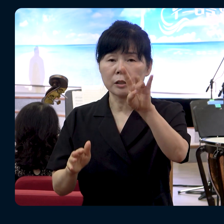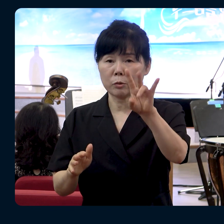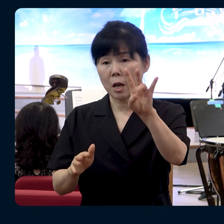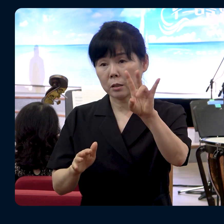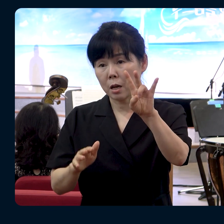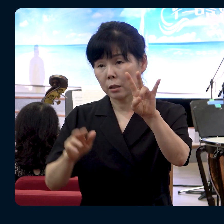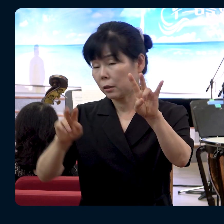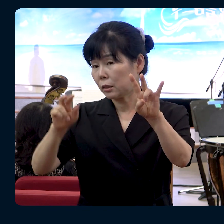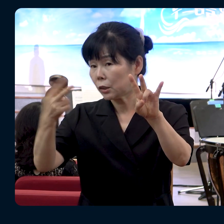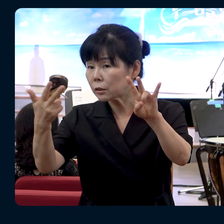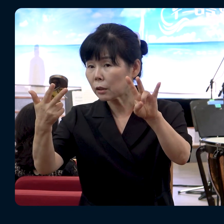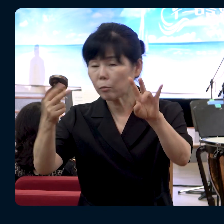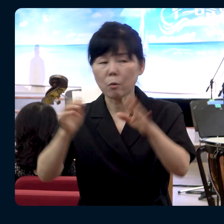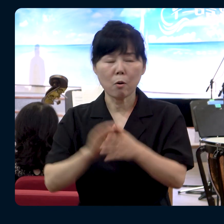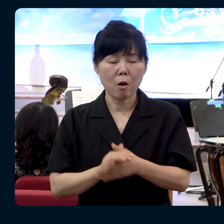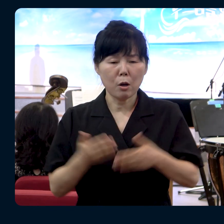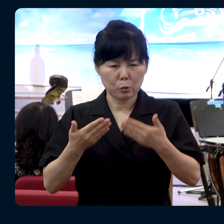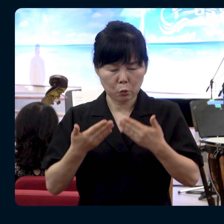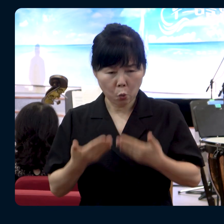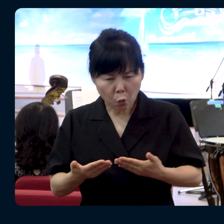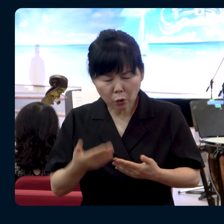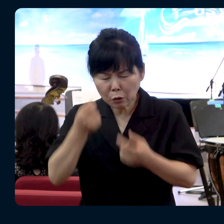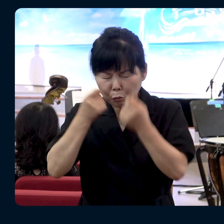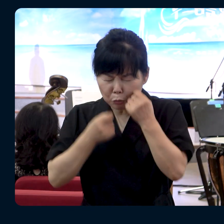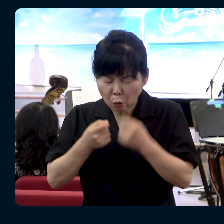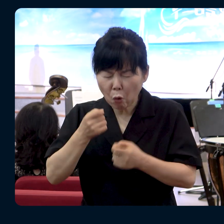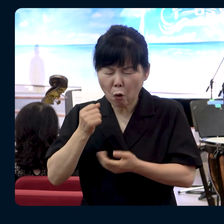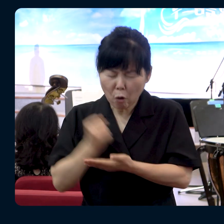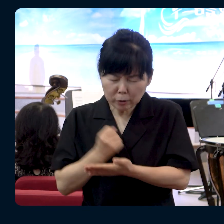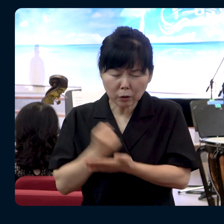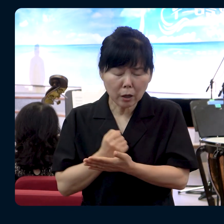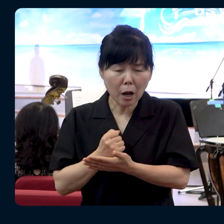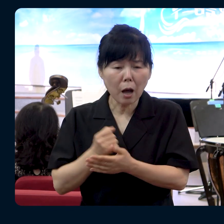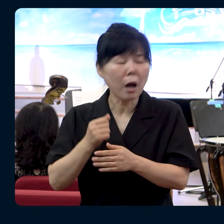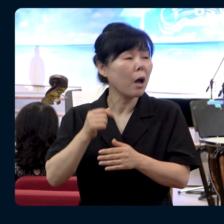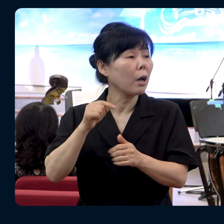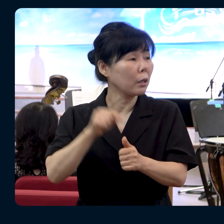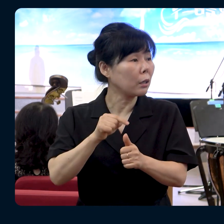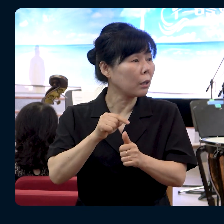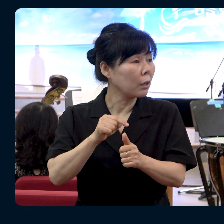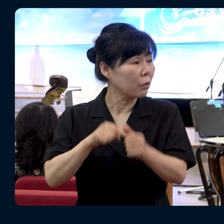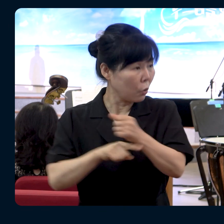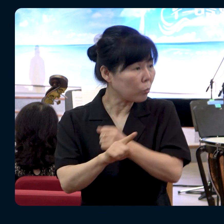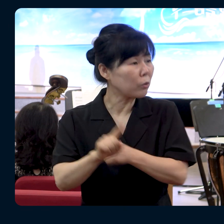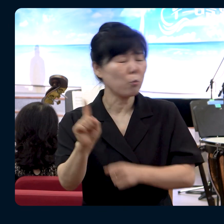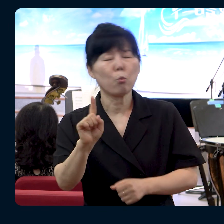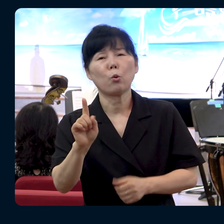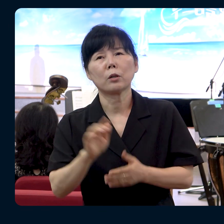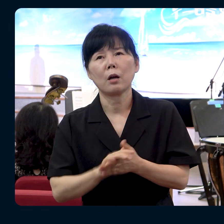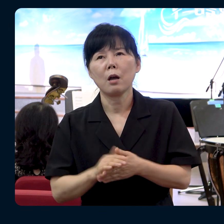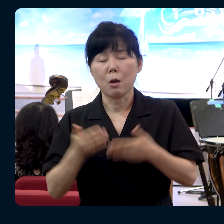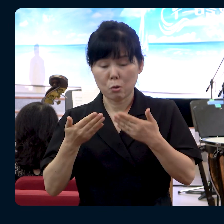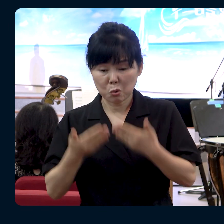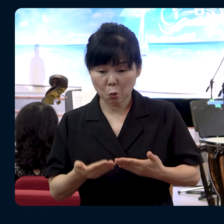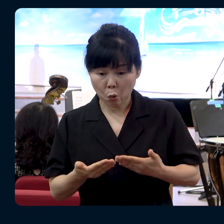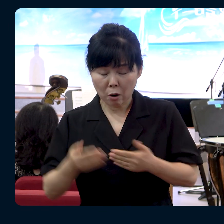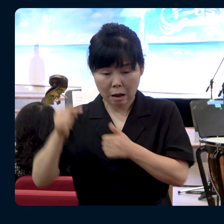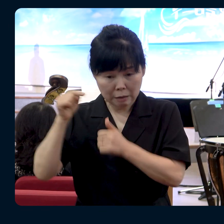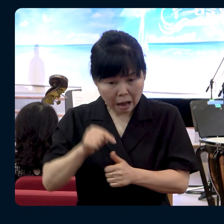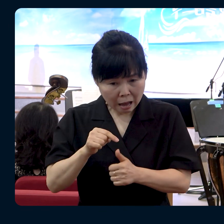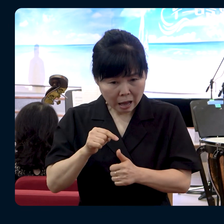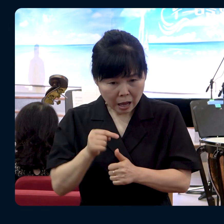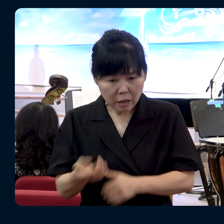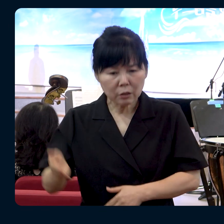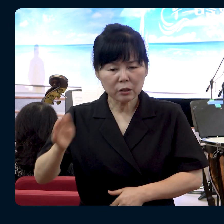17절에 조용히 탄식하라, 하나님이 그렇게 에스겔에게 말씀하시는데 그 구절을 어떻게 해석하냐면 조용하라,